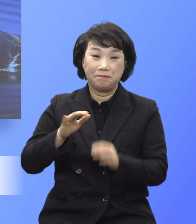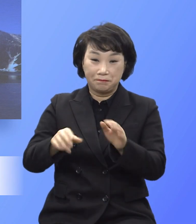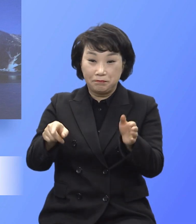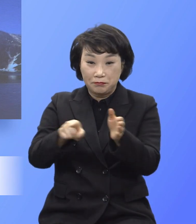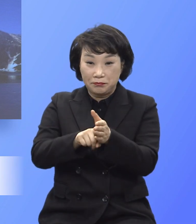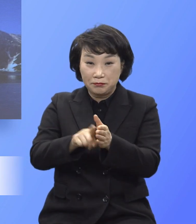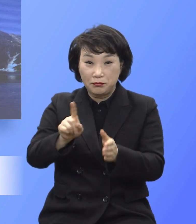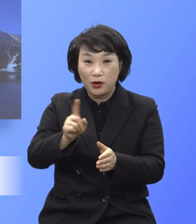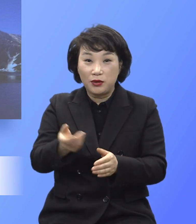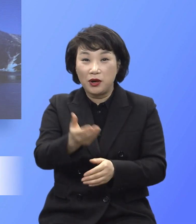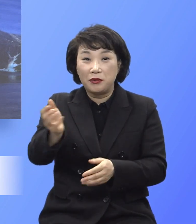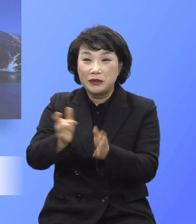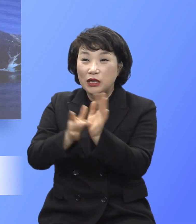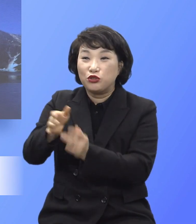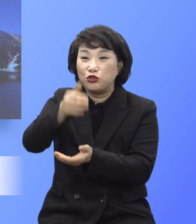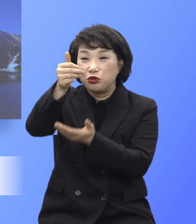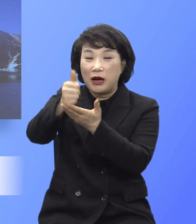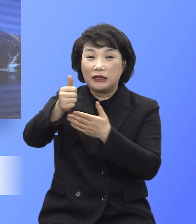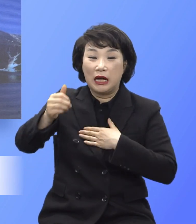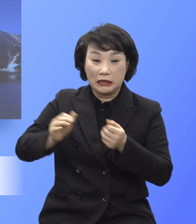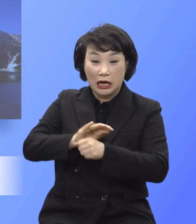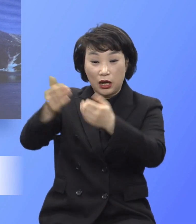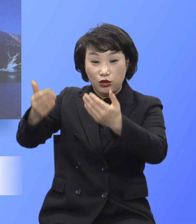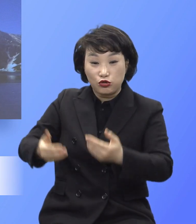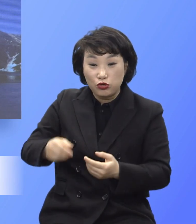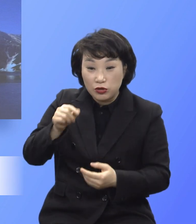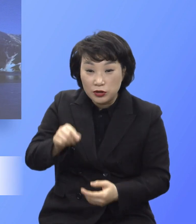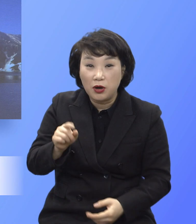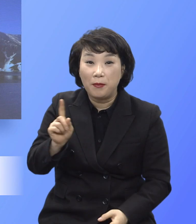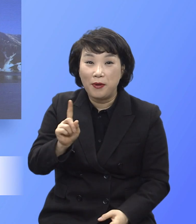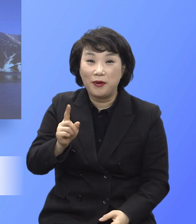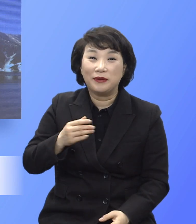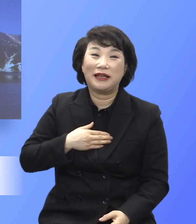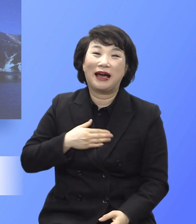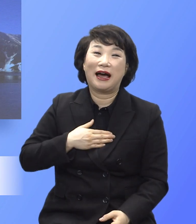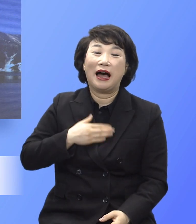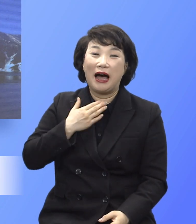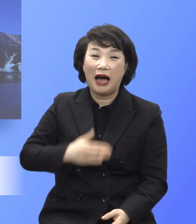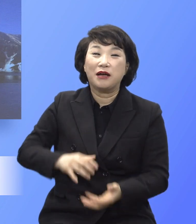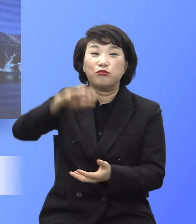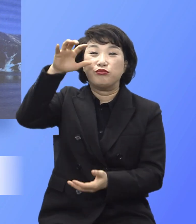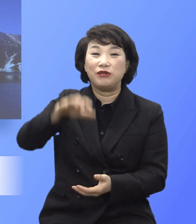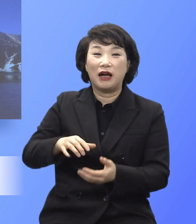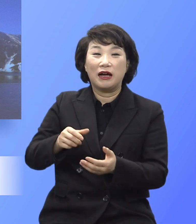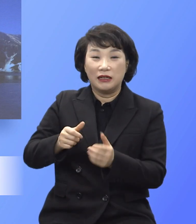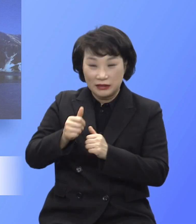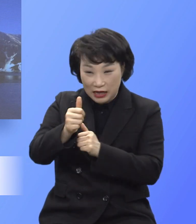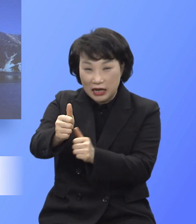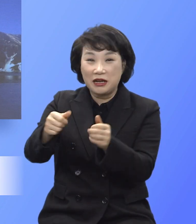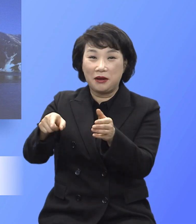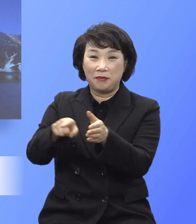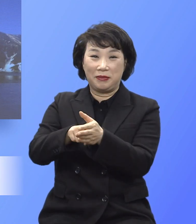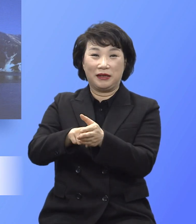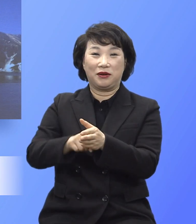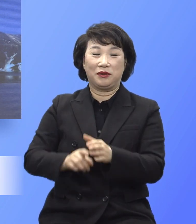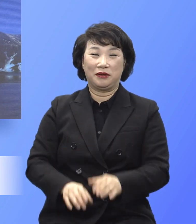믿음은 예수 그리스도가 나를 어떻게 사랑했는가를 얼만큼 아느냐만큼 믿는 거예요.